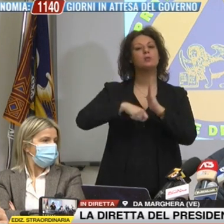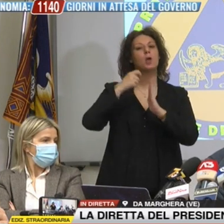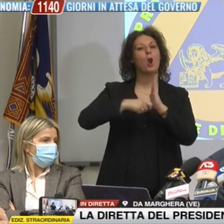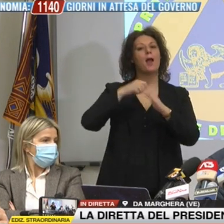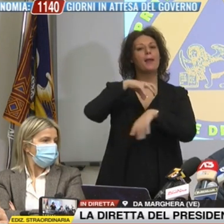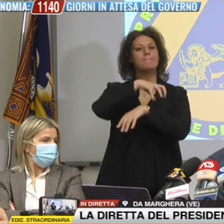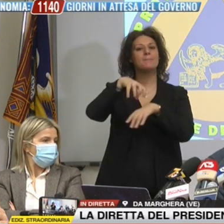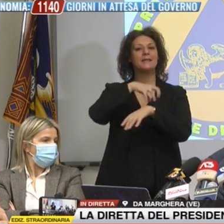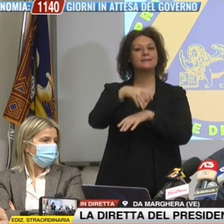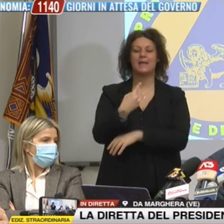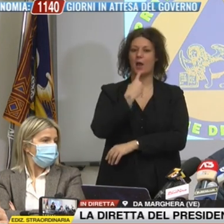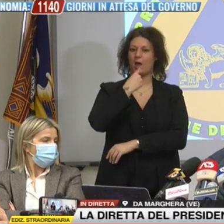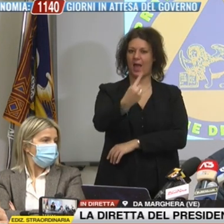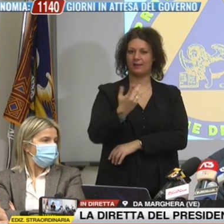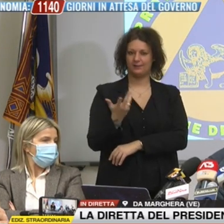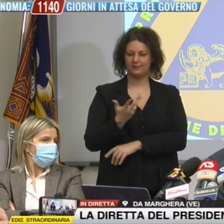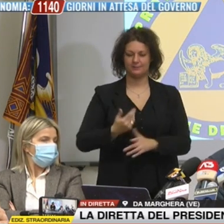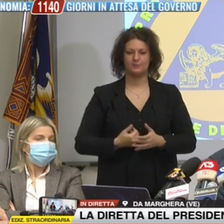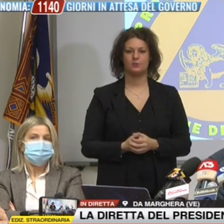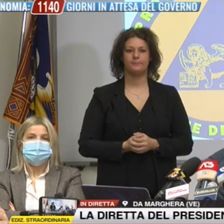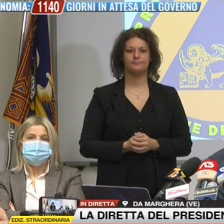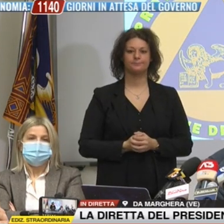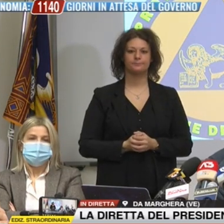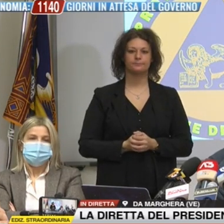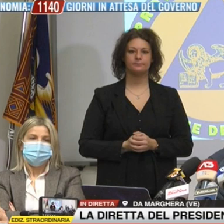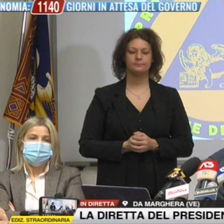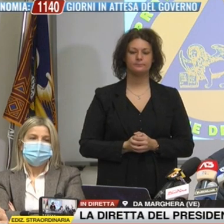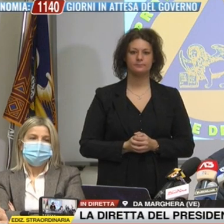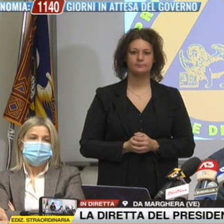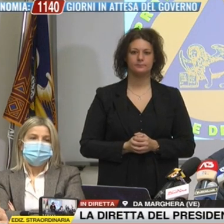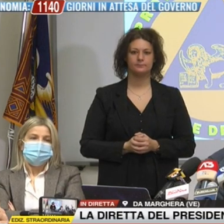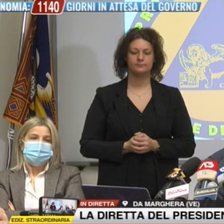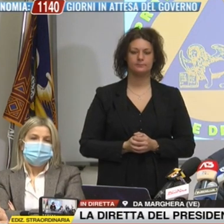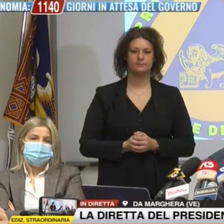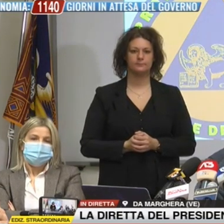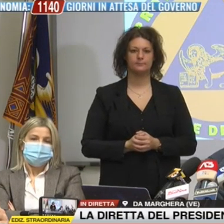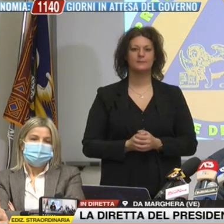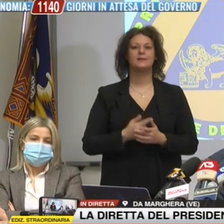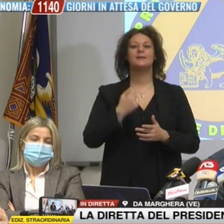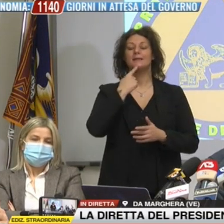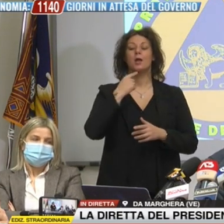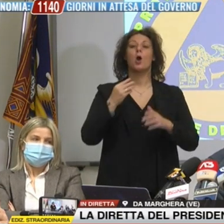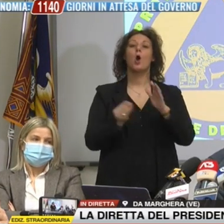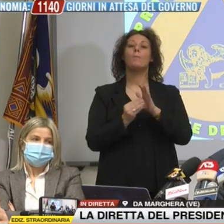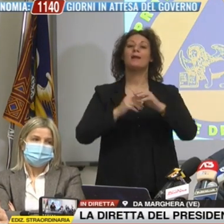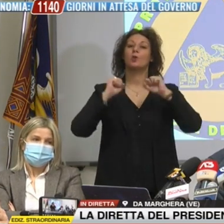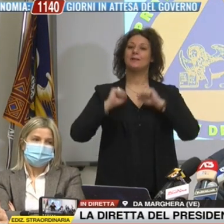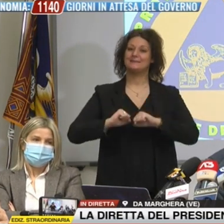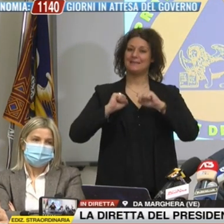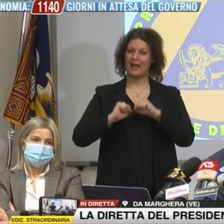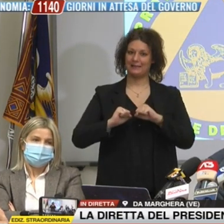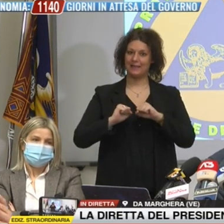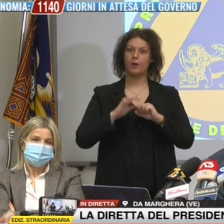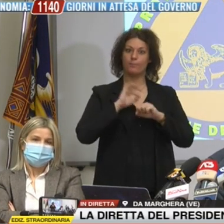che prevede che il contatto stretto, cioè l'operatore sanitario che è contatto stretto di un